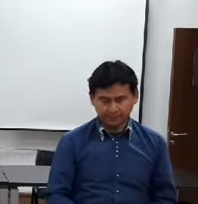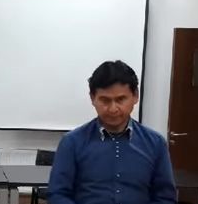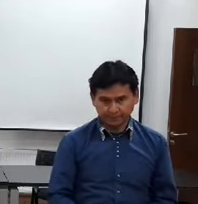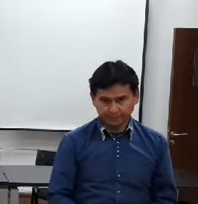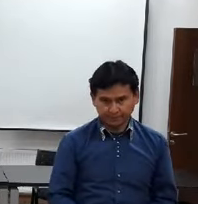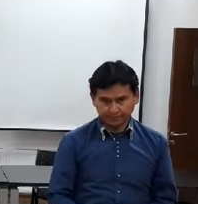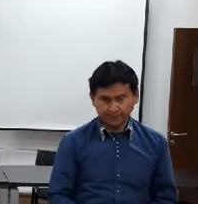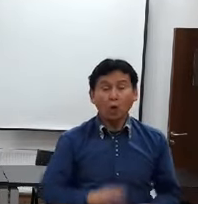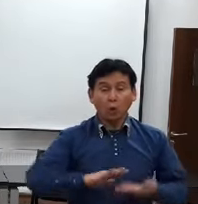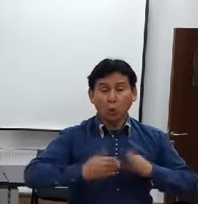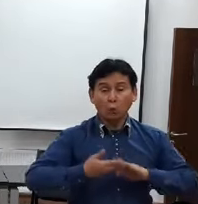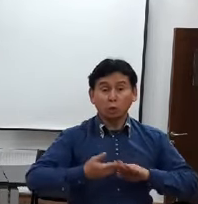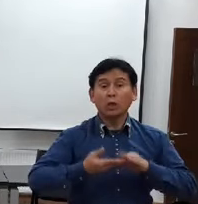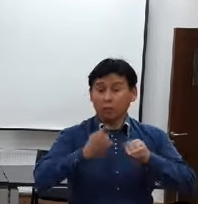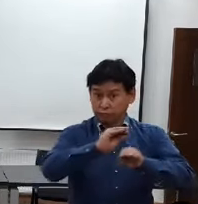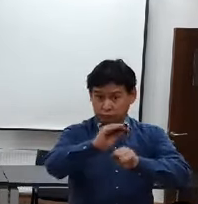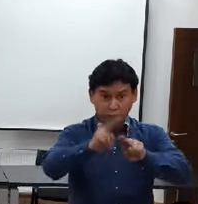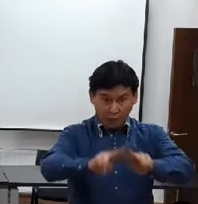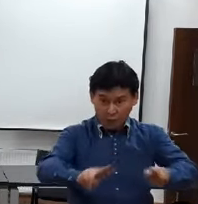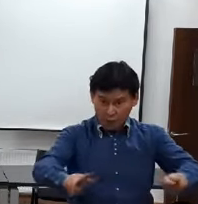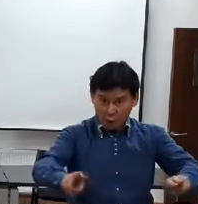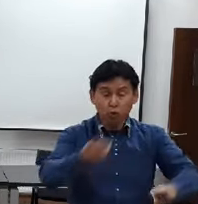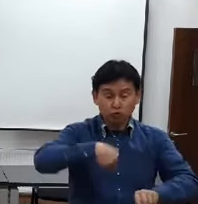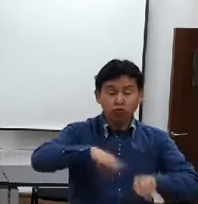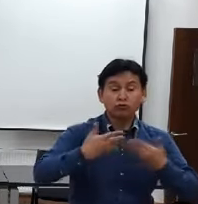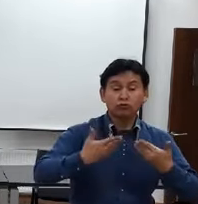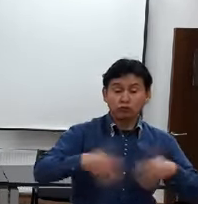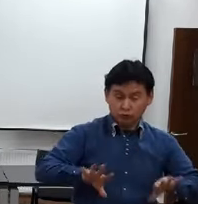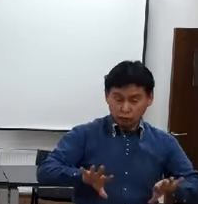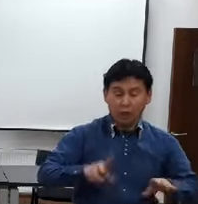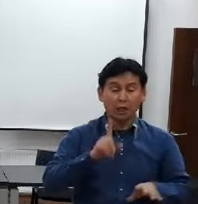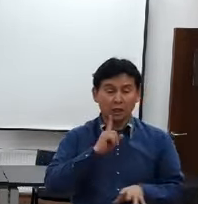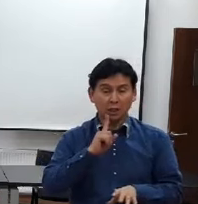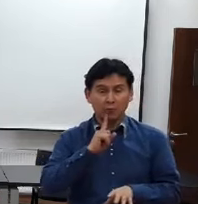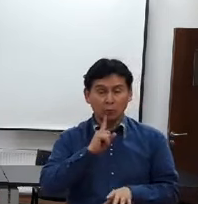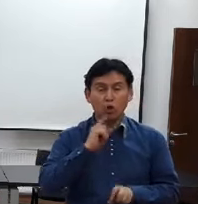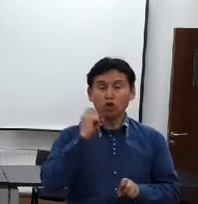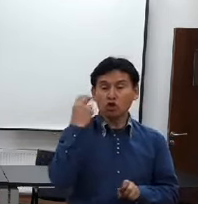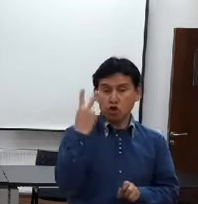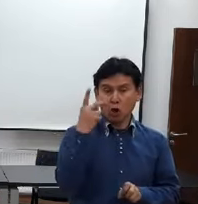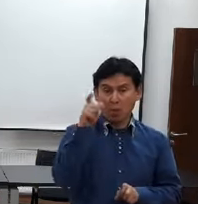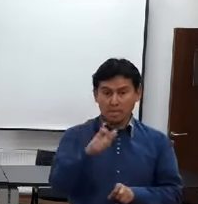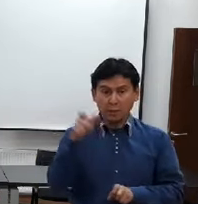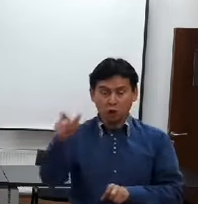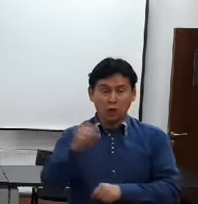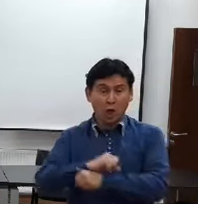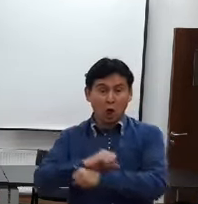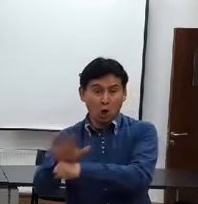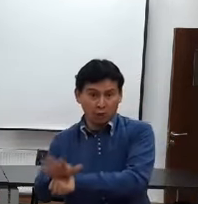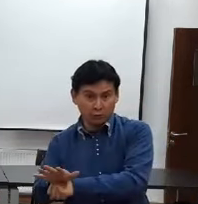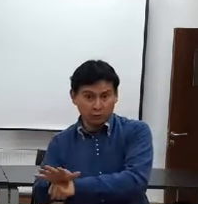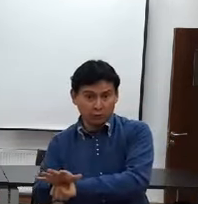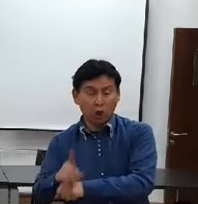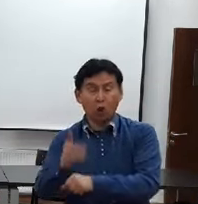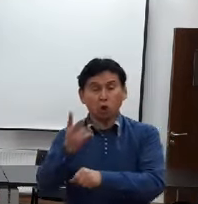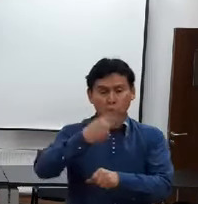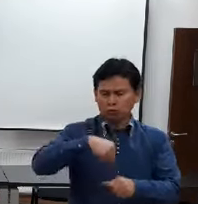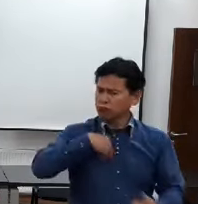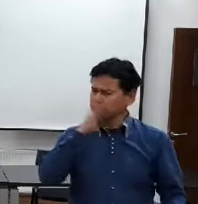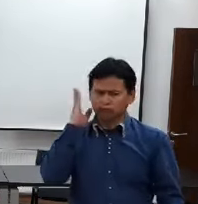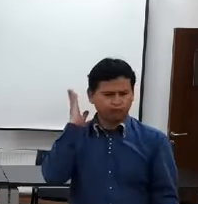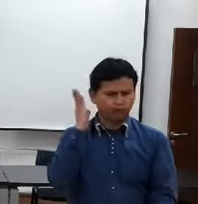la comunidad puede estar tranquila nosotros ya hemos tenido el manejo hospitalario de dos casos COVID-19 nuestras medidas son